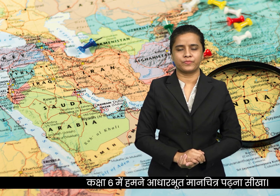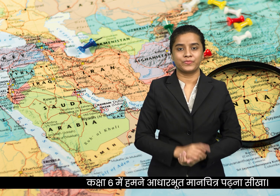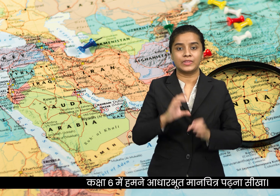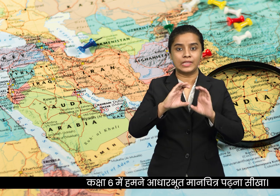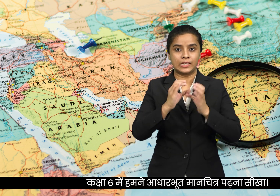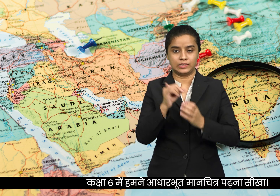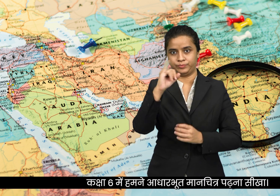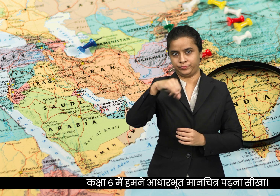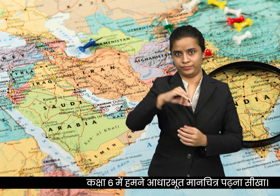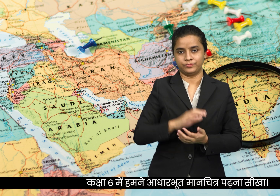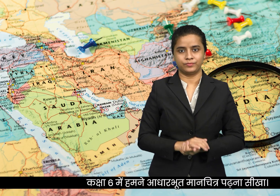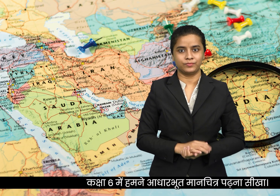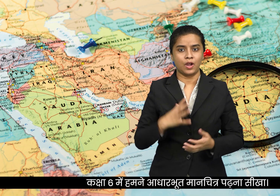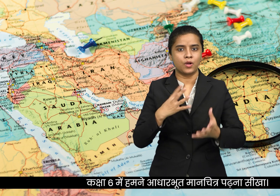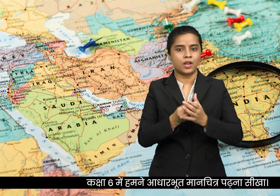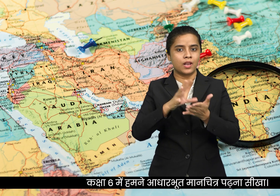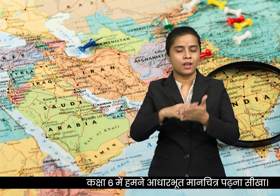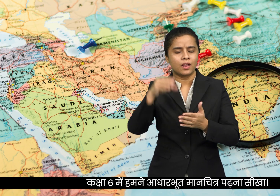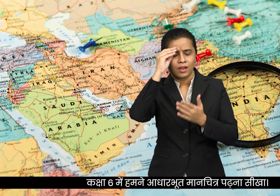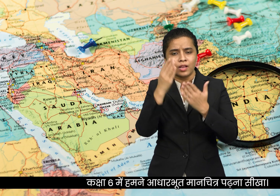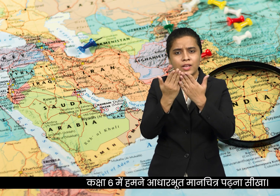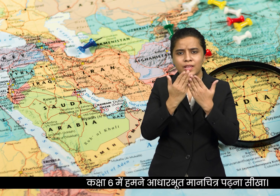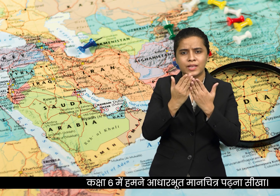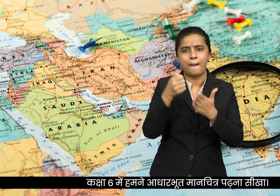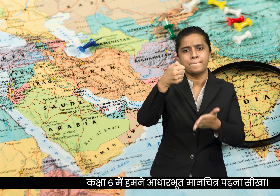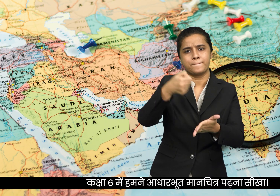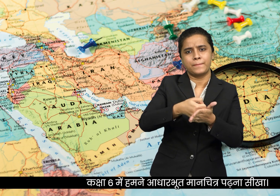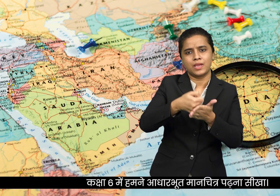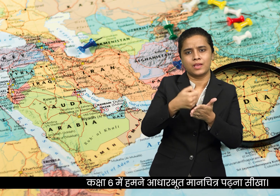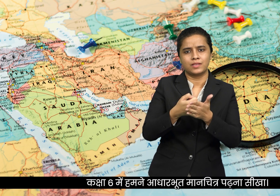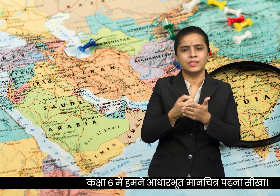कक्षा 6 में हमने आधारभूत मानचित्र पढ़ना सीखा।